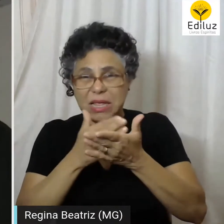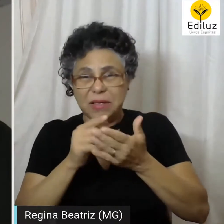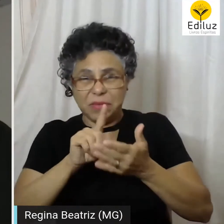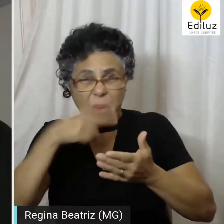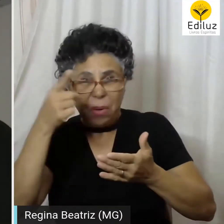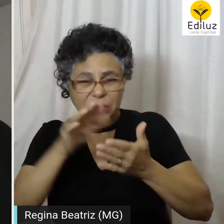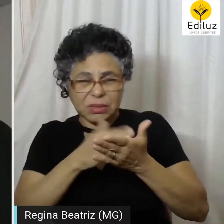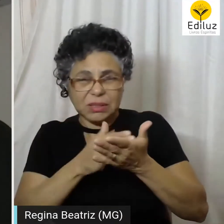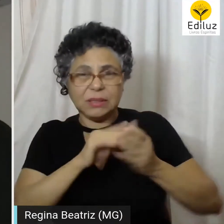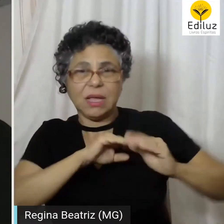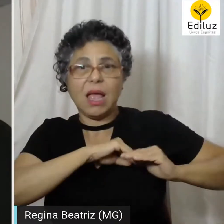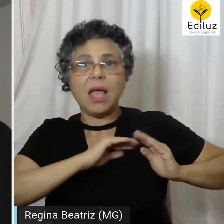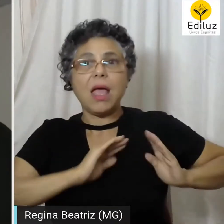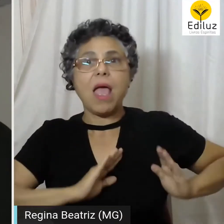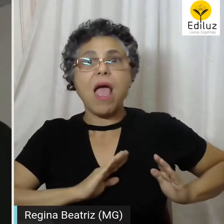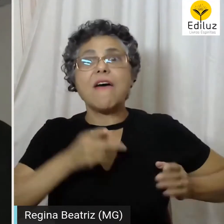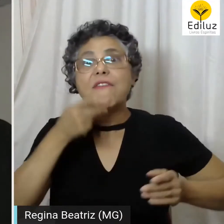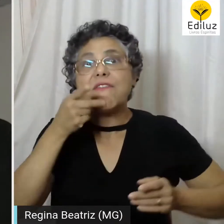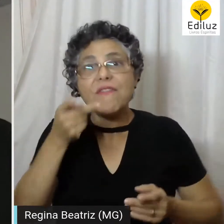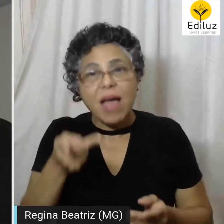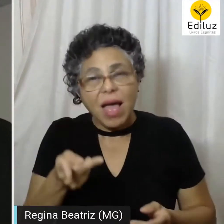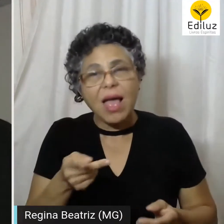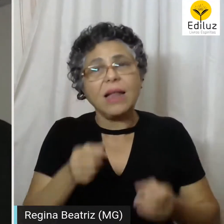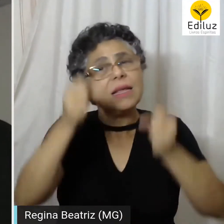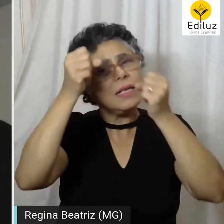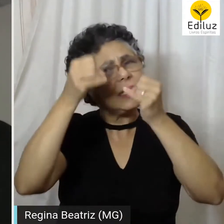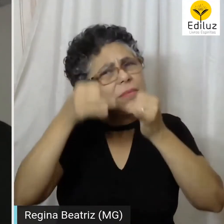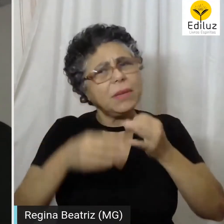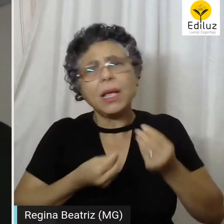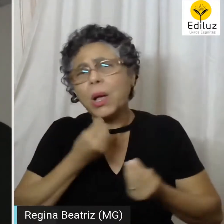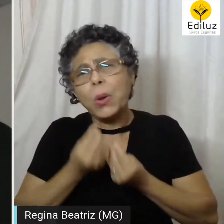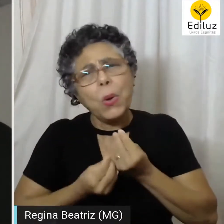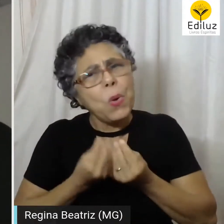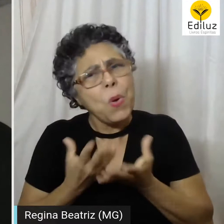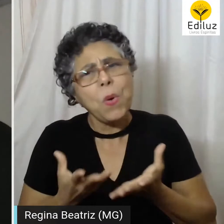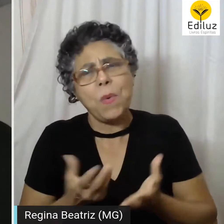alerta para o fato de que